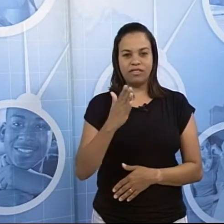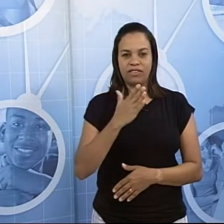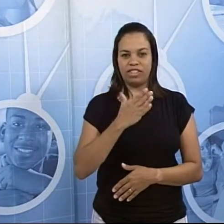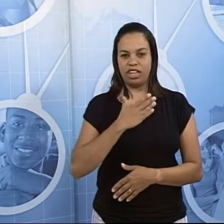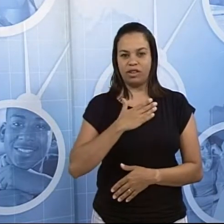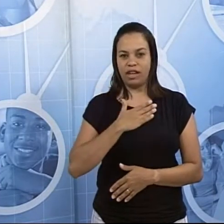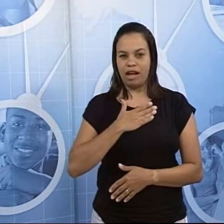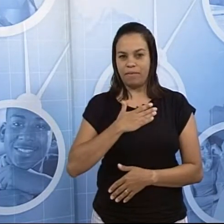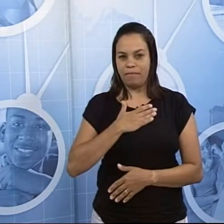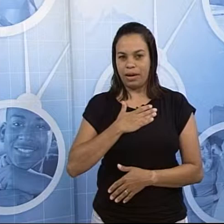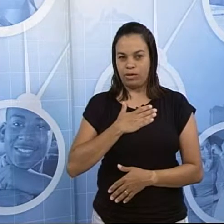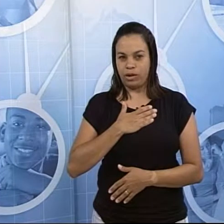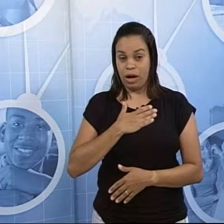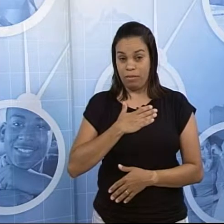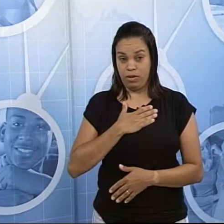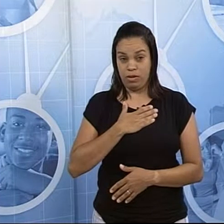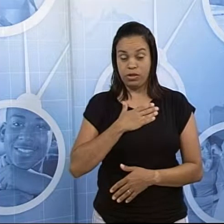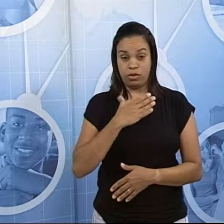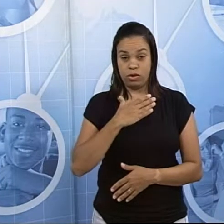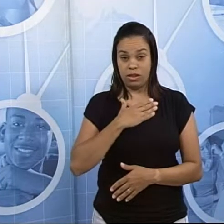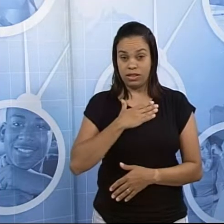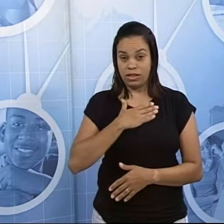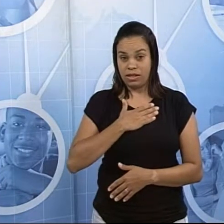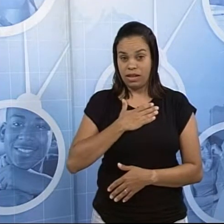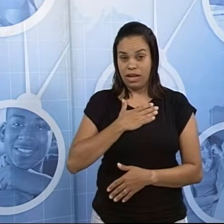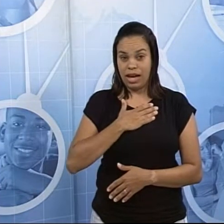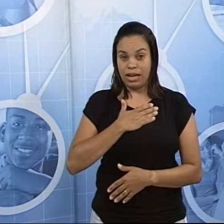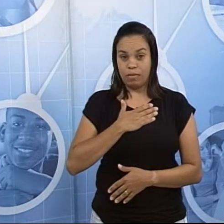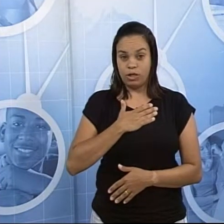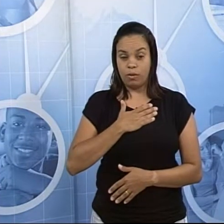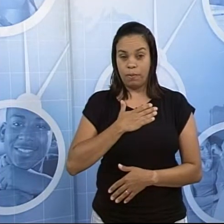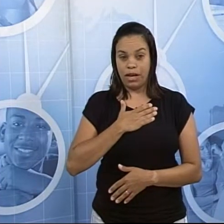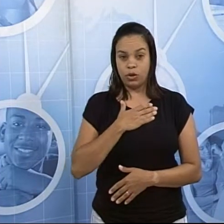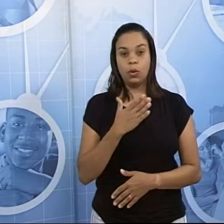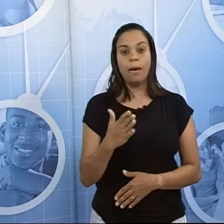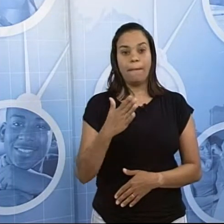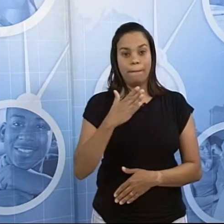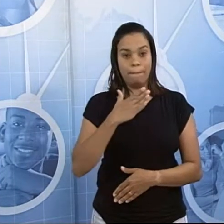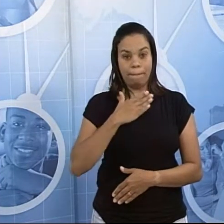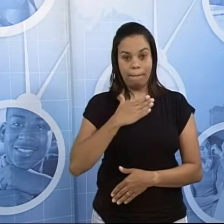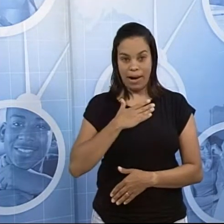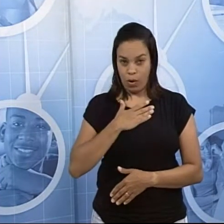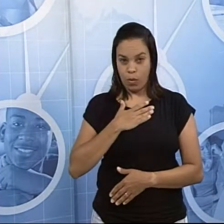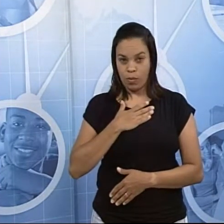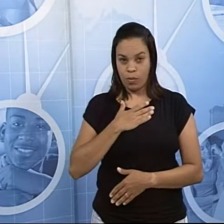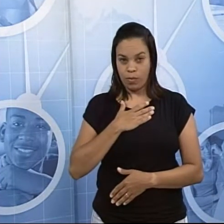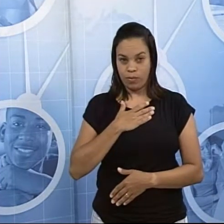vai direcionar para o seu abdômen, seu tórax, aqui próximo ao peito, meu.